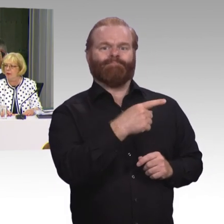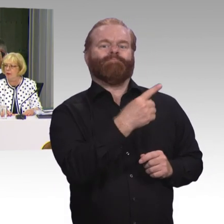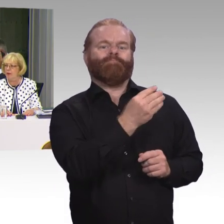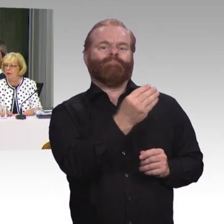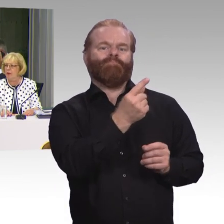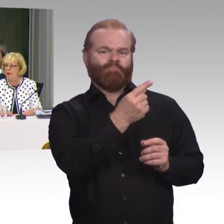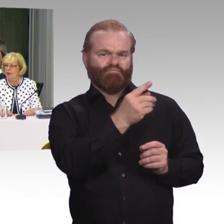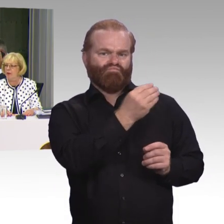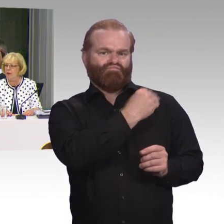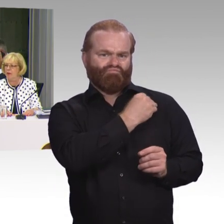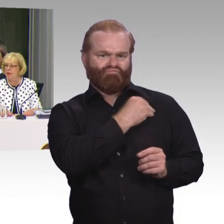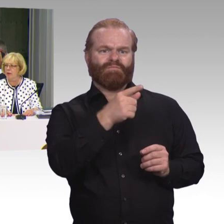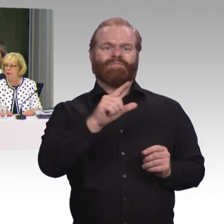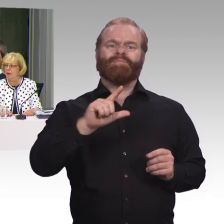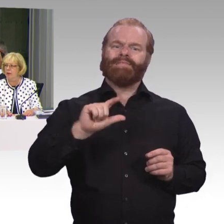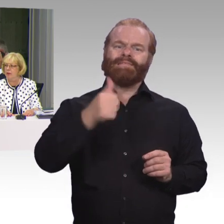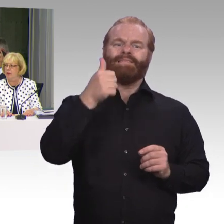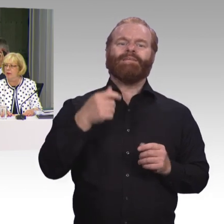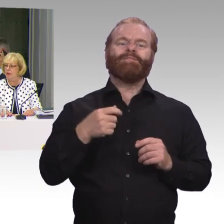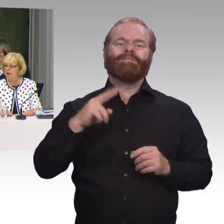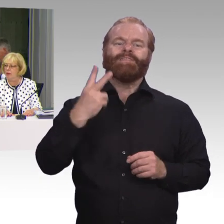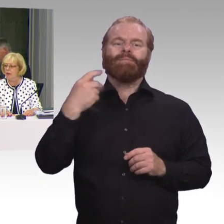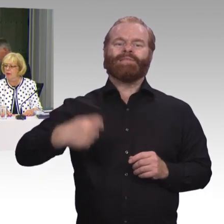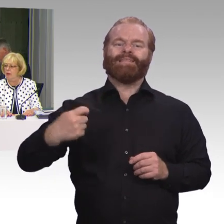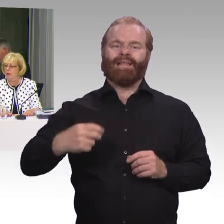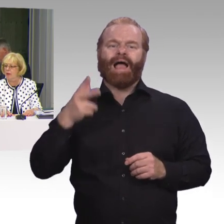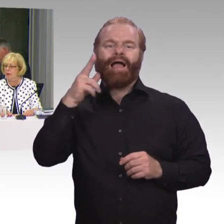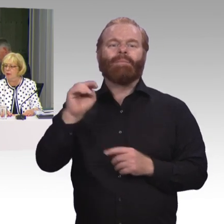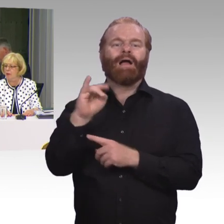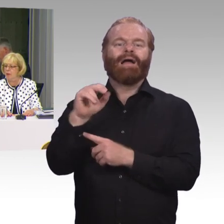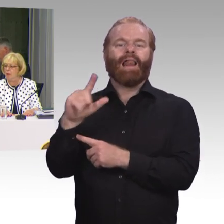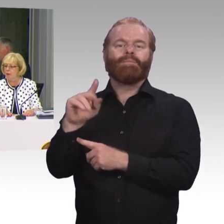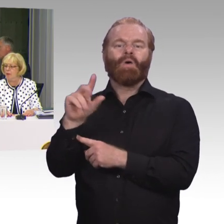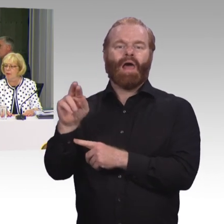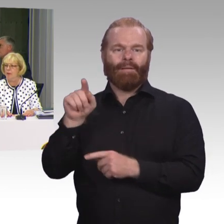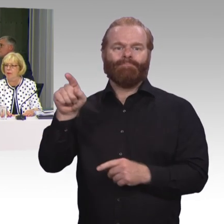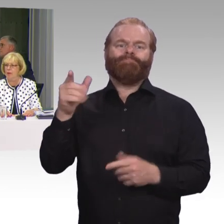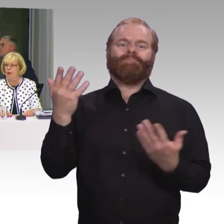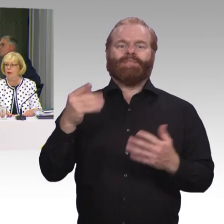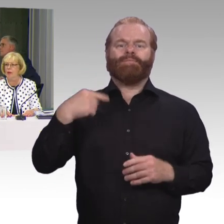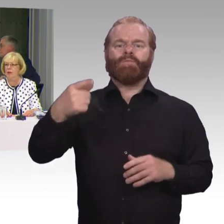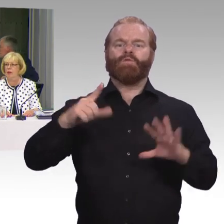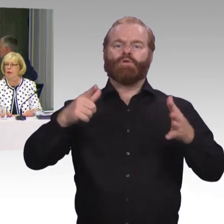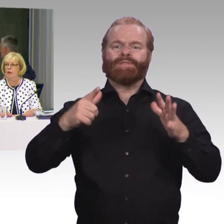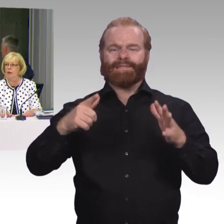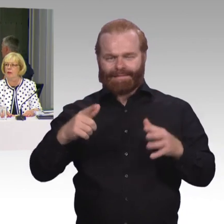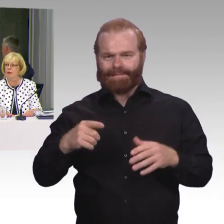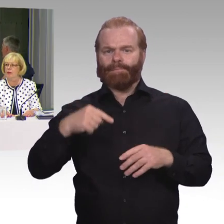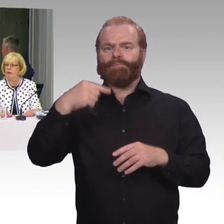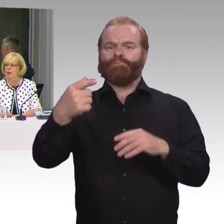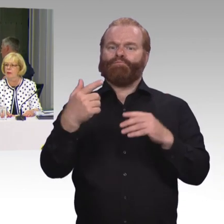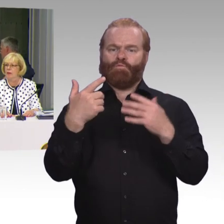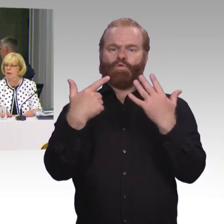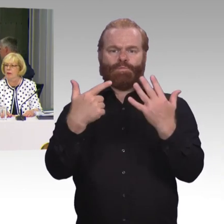die Bundesministerin der Verteidigung, Frau Dr. Ursula von der Leyen, aus ihrem Amt als Bundesministerin entlassen und